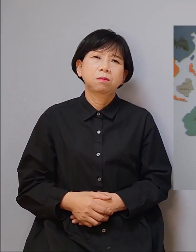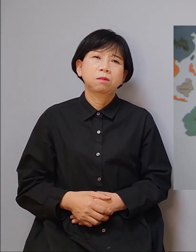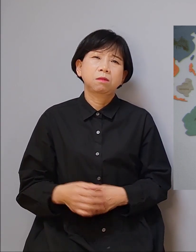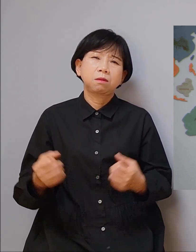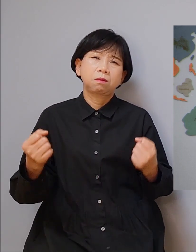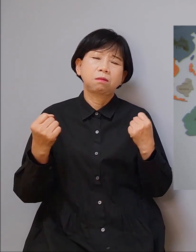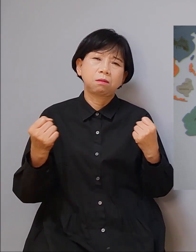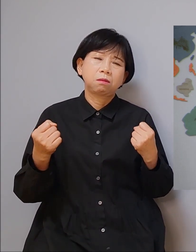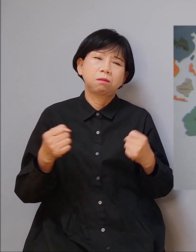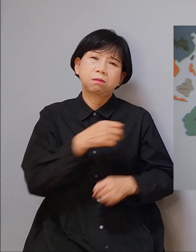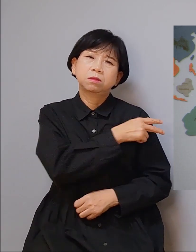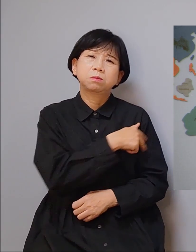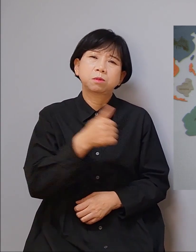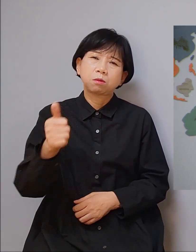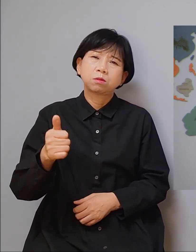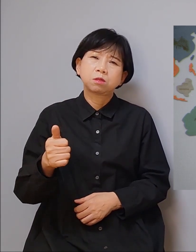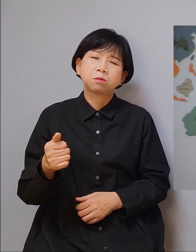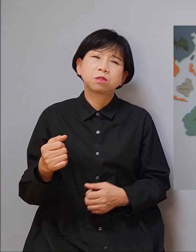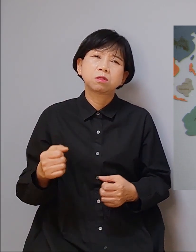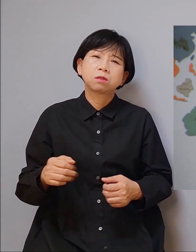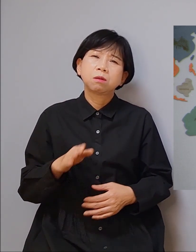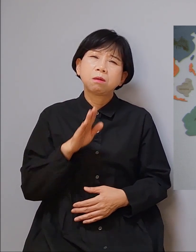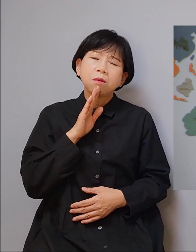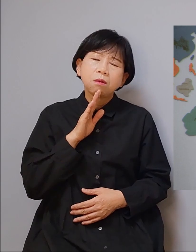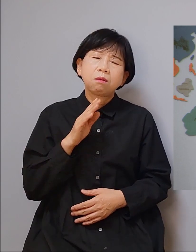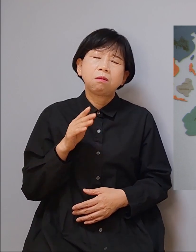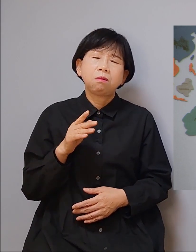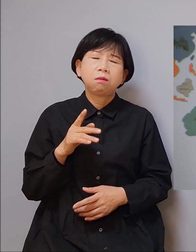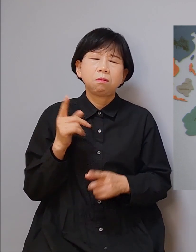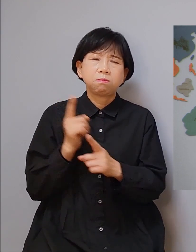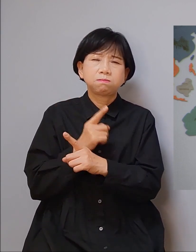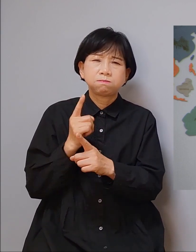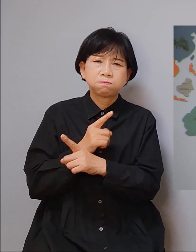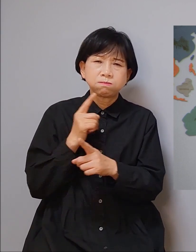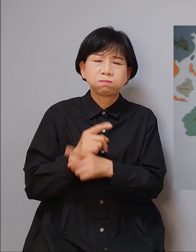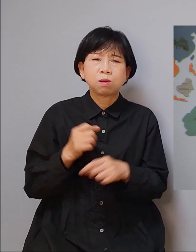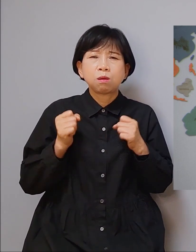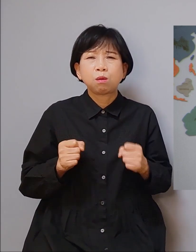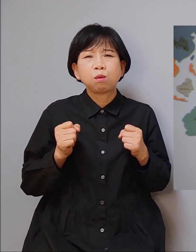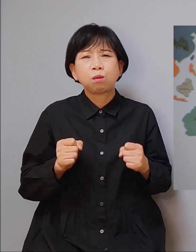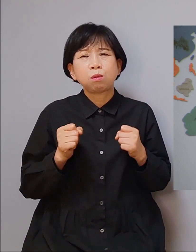때 얼마나 운동을 열심히 하시고 자기 관리가 철저하신지,